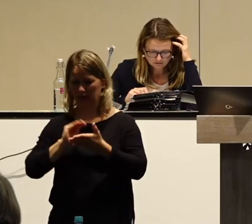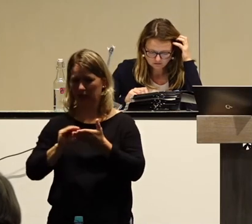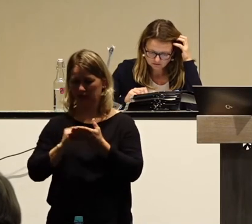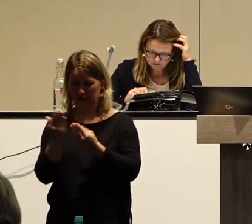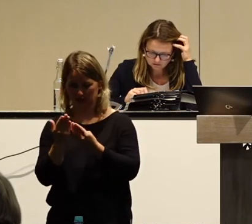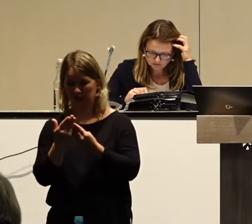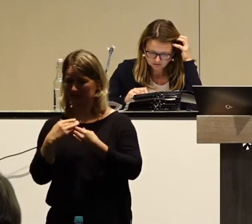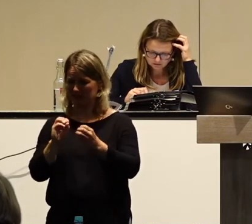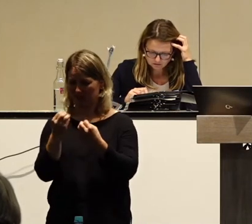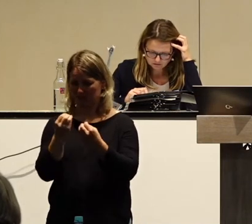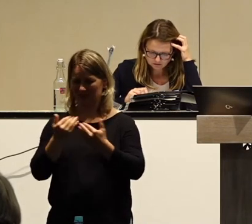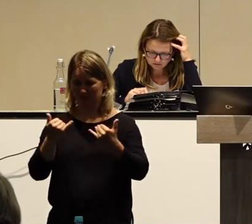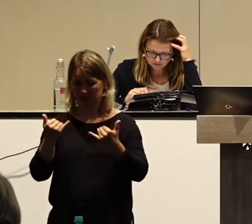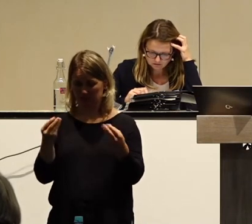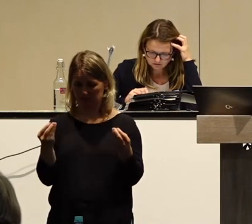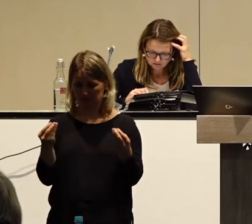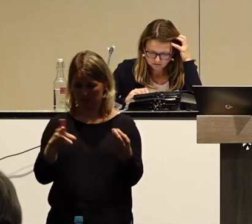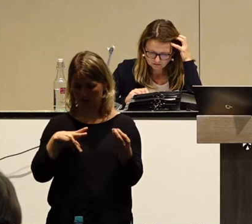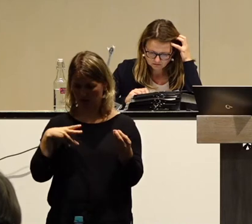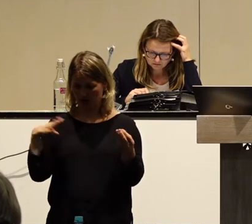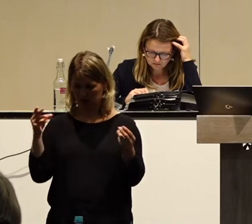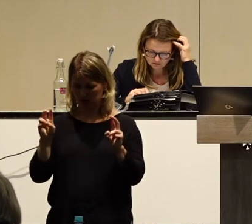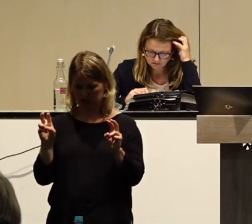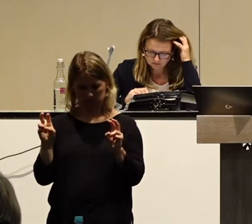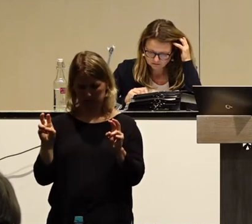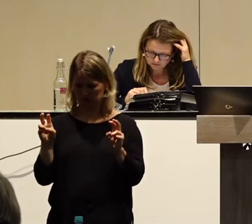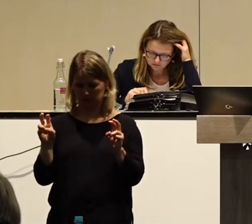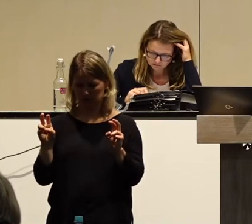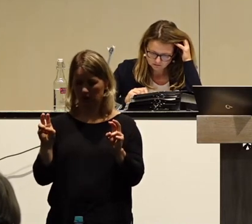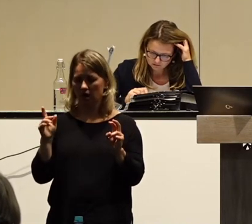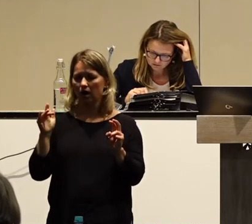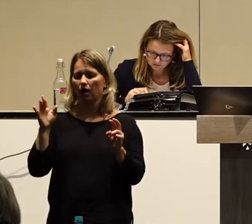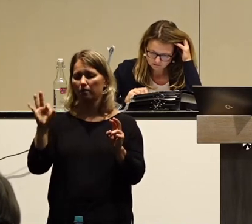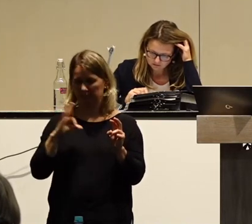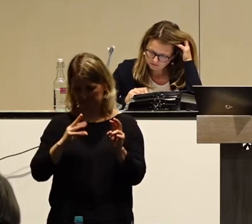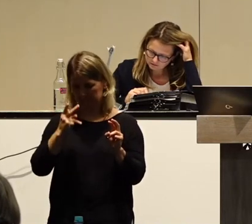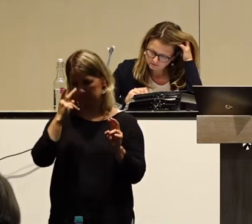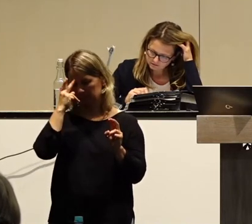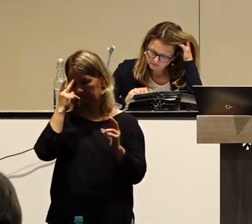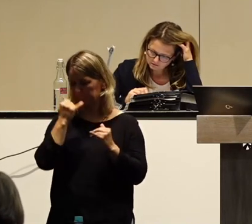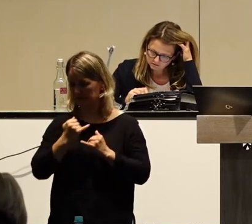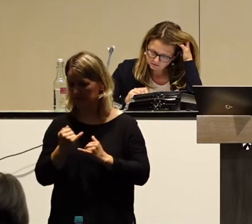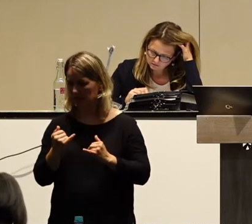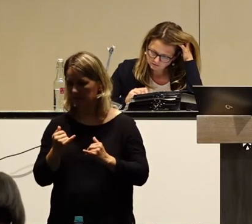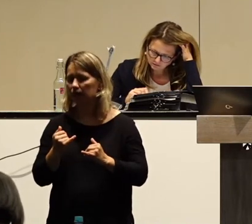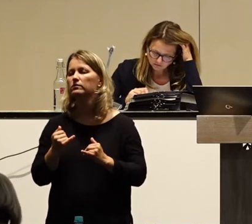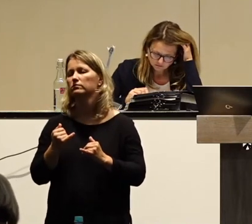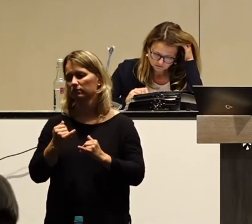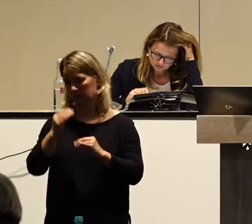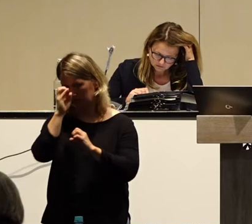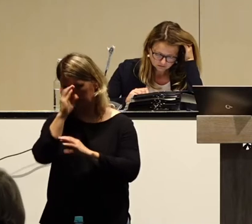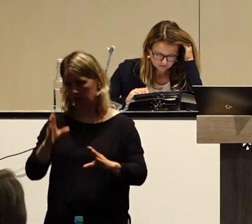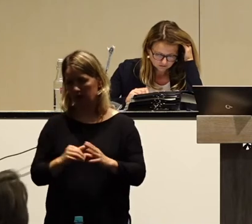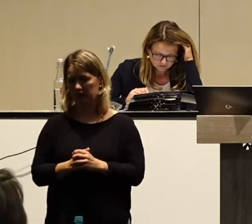das erklärt worden war, lange Zeit gemeinsam studieren, bis selbst ich mich wieder daran erinnert hatte, wie das im Kopf funktioniert. Wir